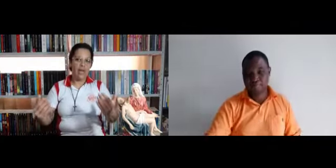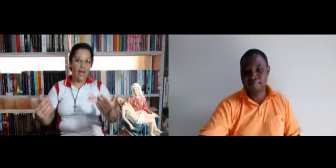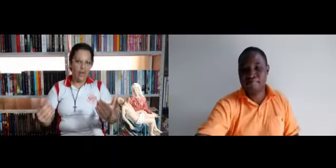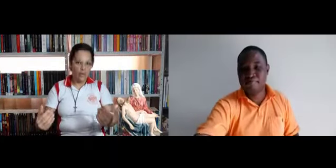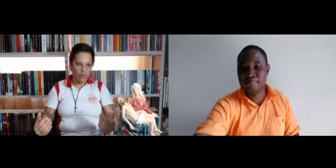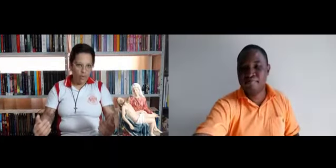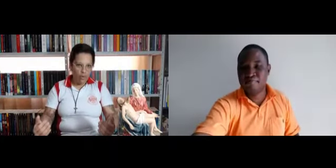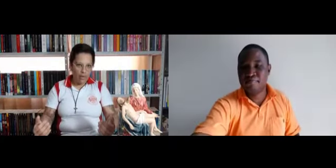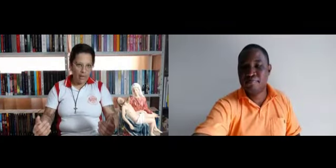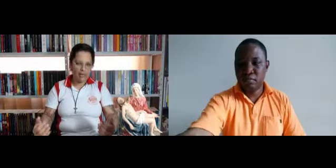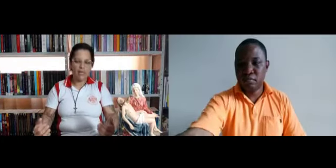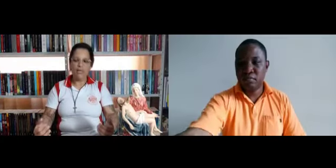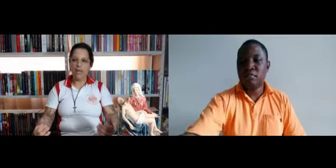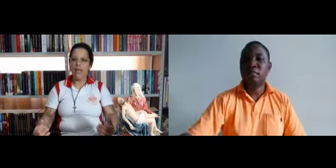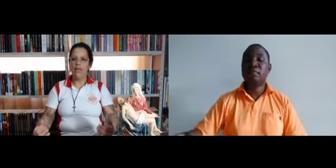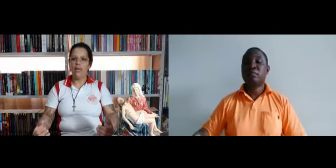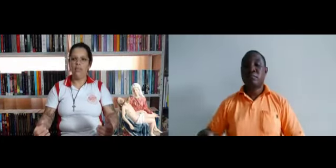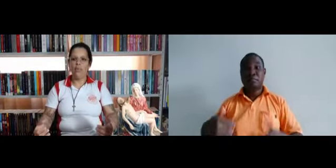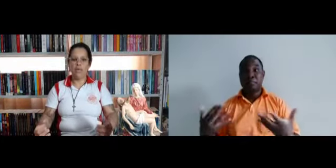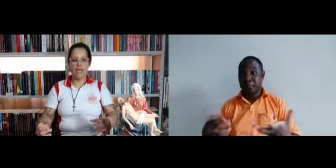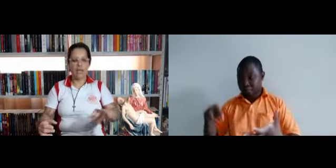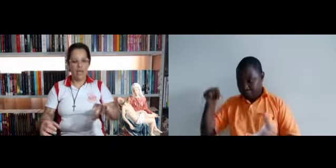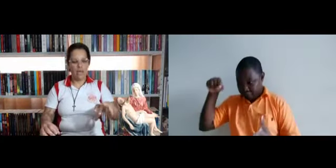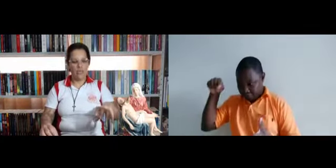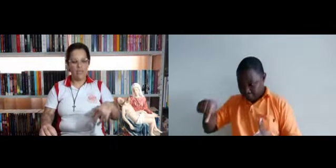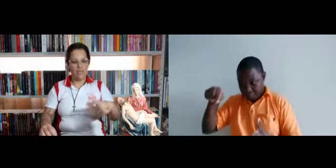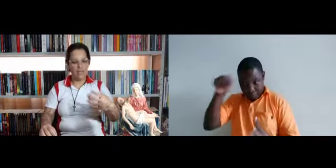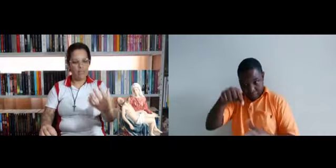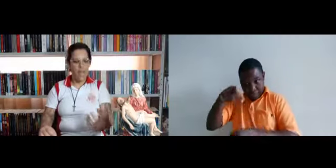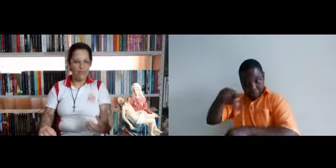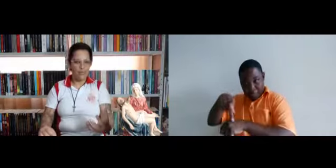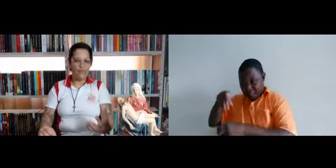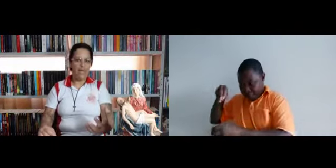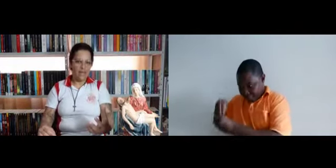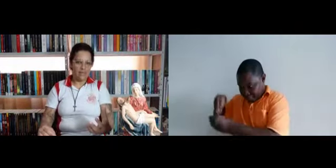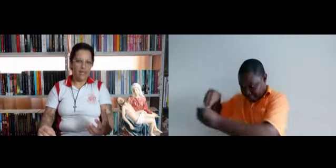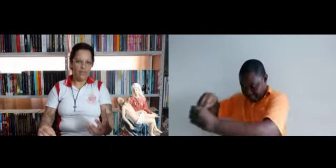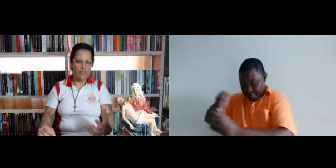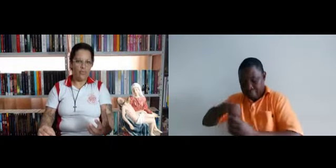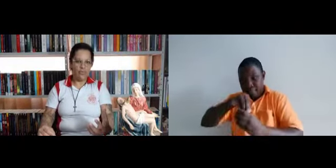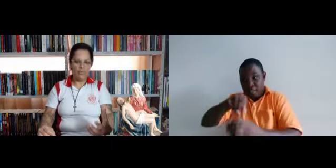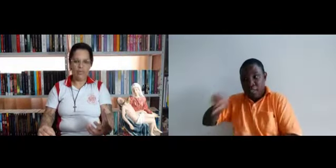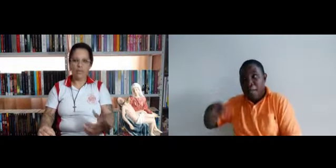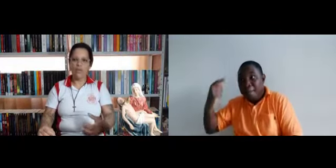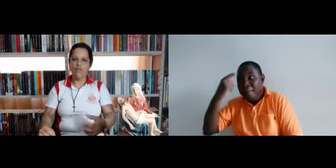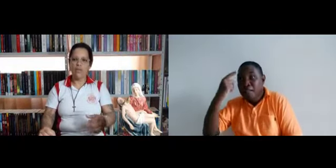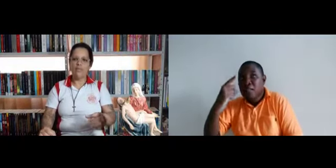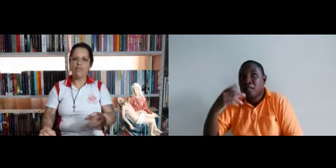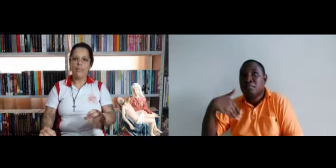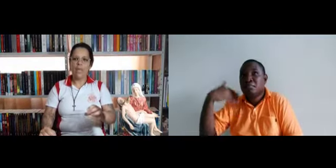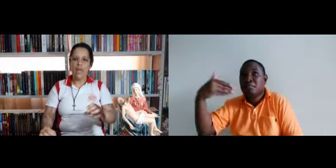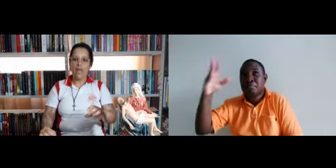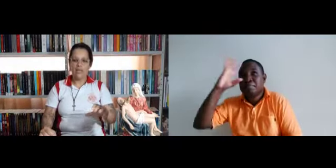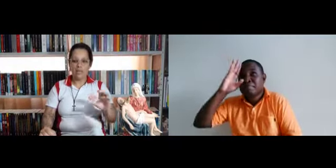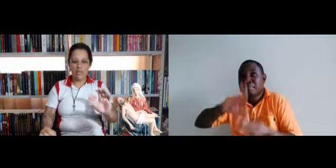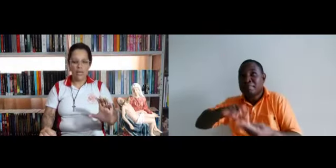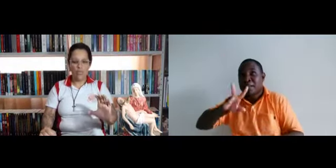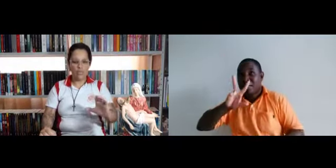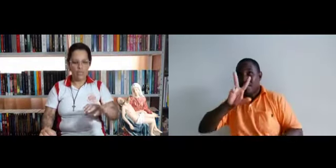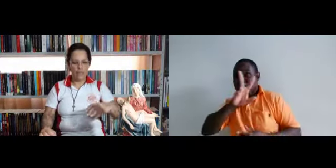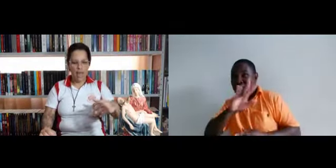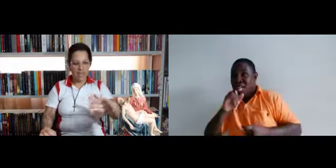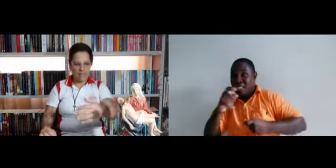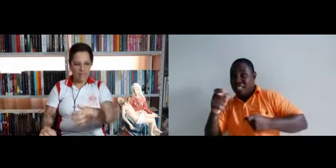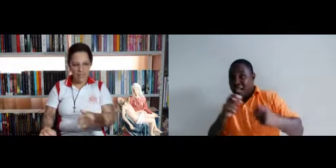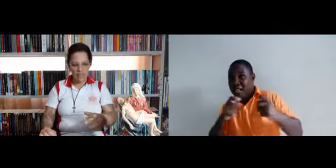questões econômicas, né? Porque os grandes impérios coloniais estavam envolvidos nesse conflito,